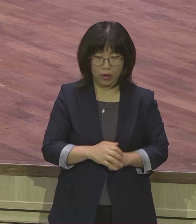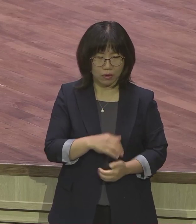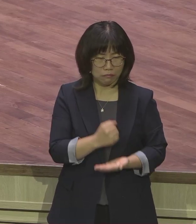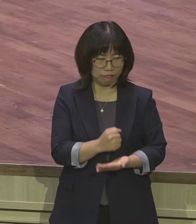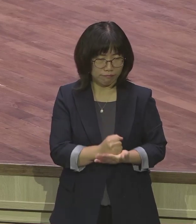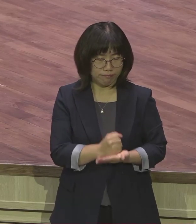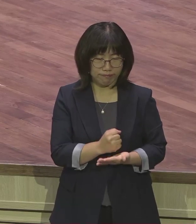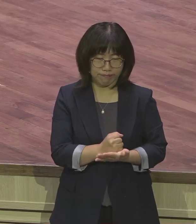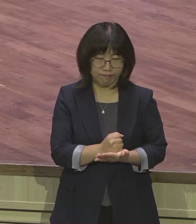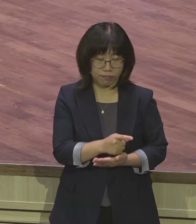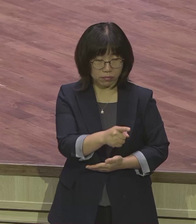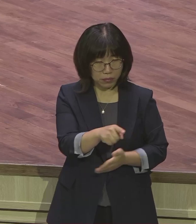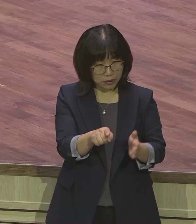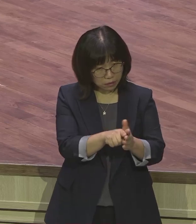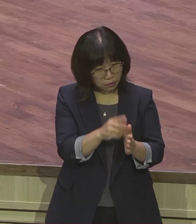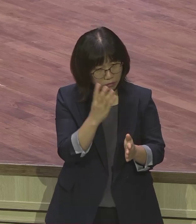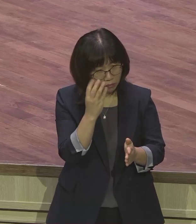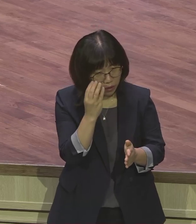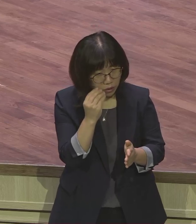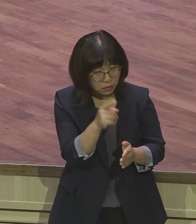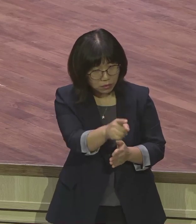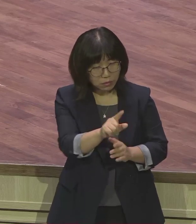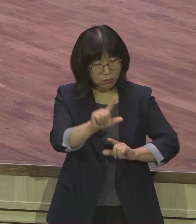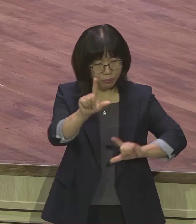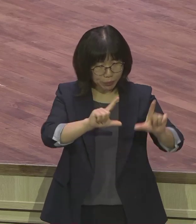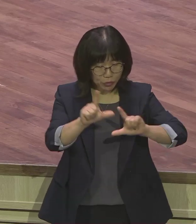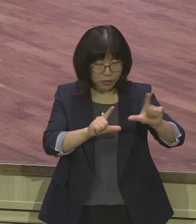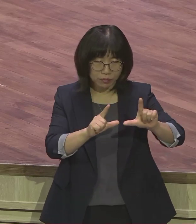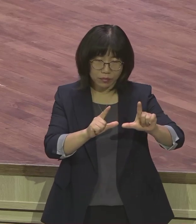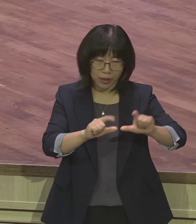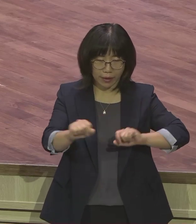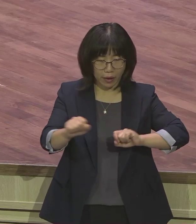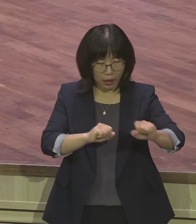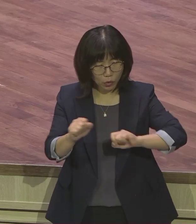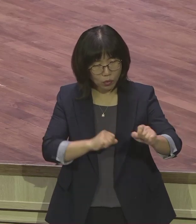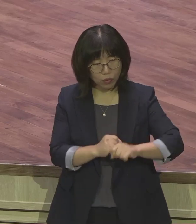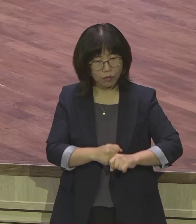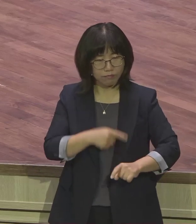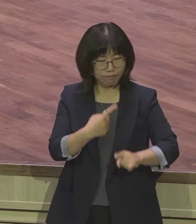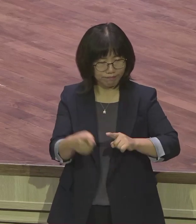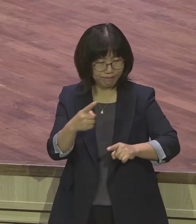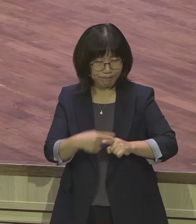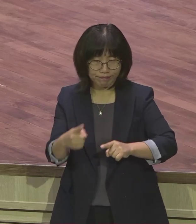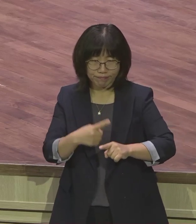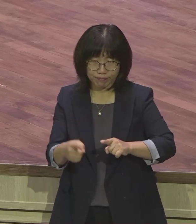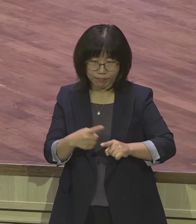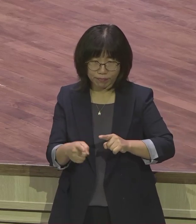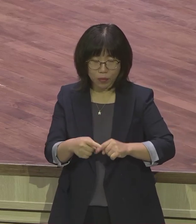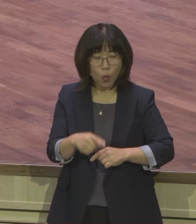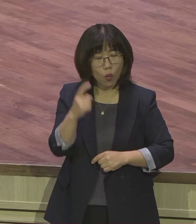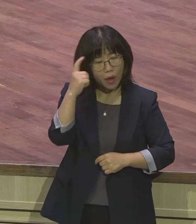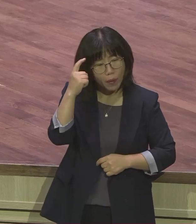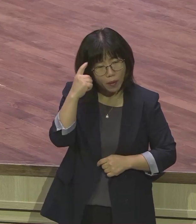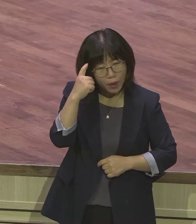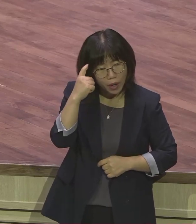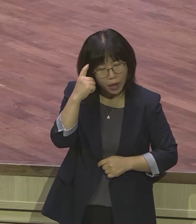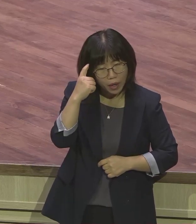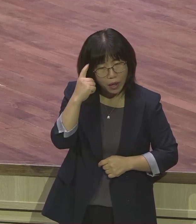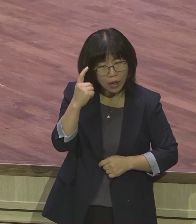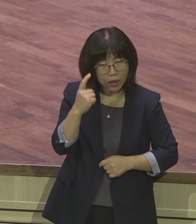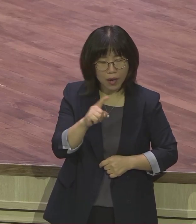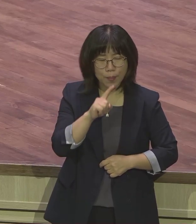신앙이 왜 저래. 그 사람 믿음이 왜 저래. 표정이 왜 저래. 표현이 왜 저래. 이렇게